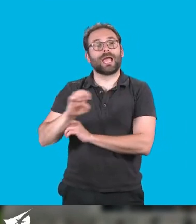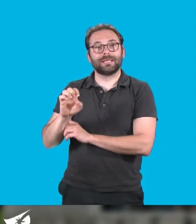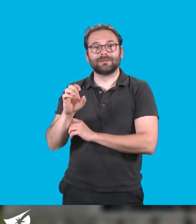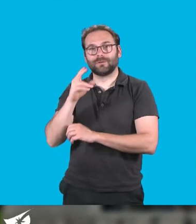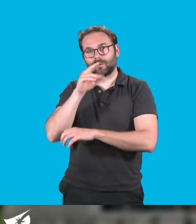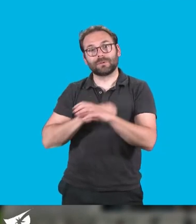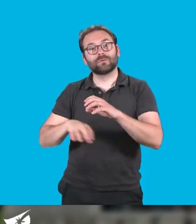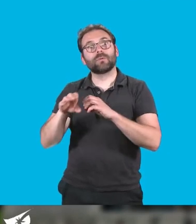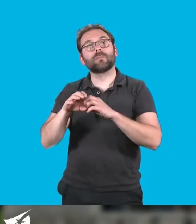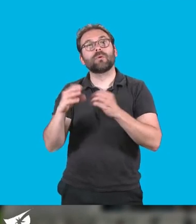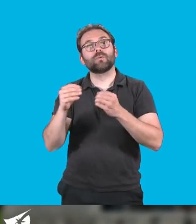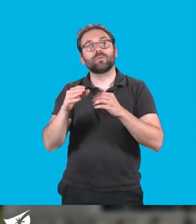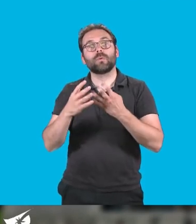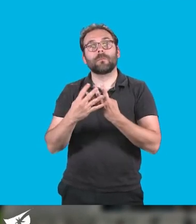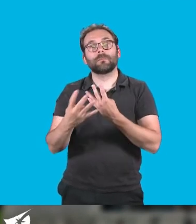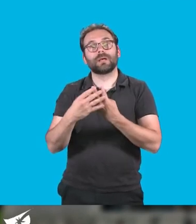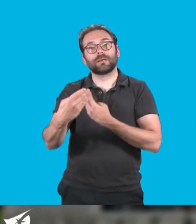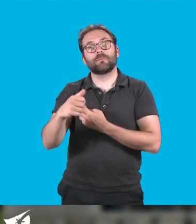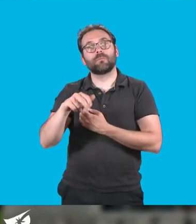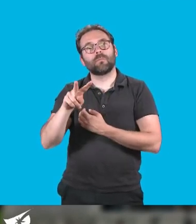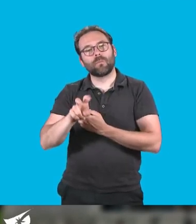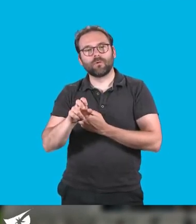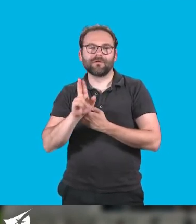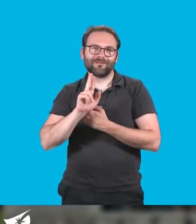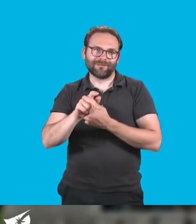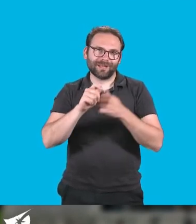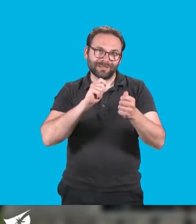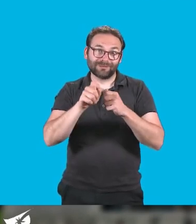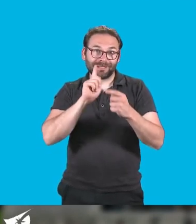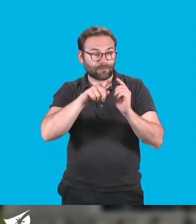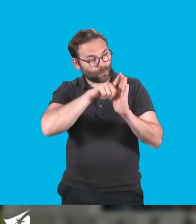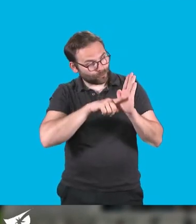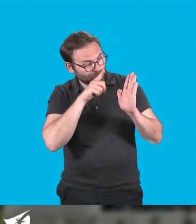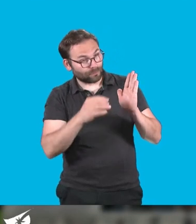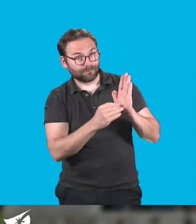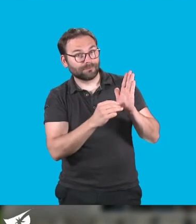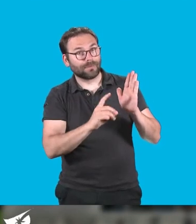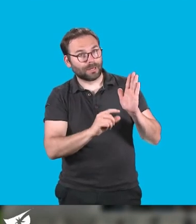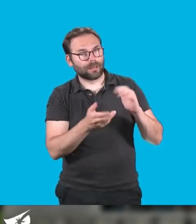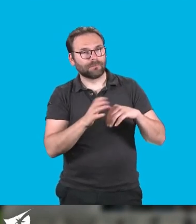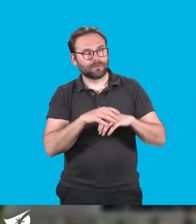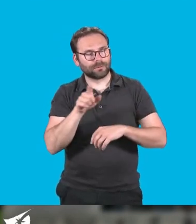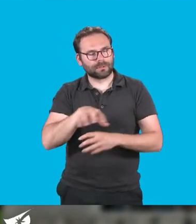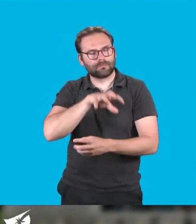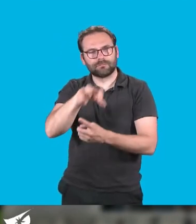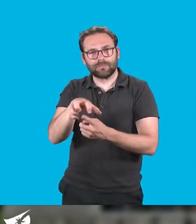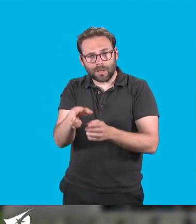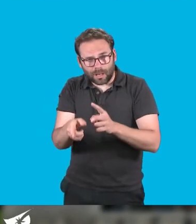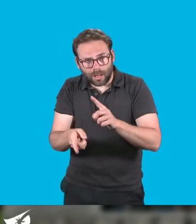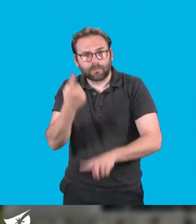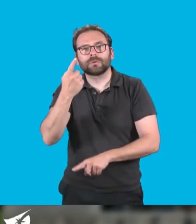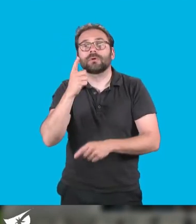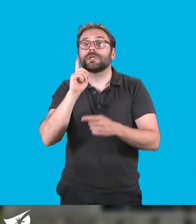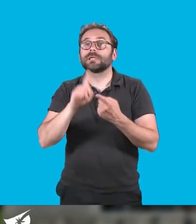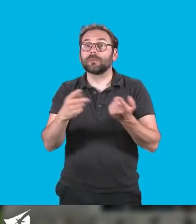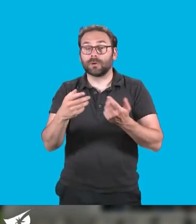la prairie de Mauves. On aura l'occasion d'en parler dans le cadre de notre ordre du jour, mais qui est un ouvrage éminemment structurant à la fois pour